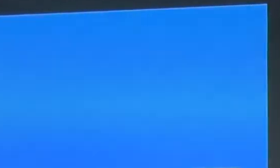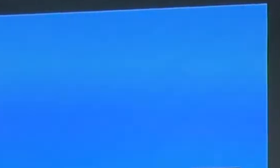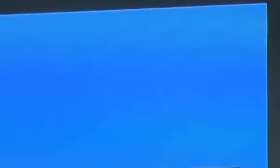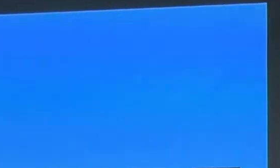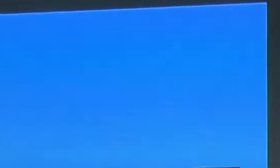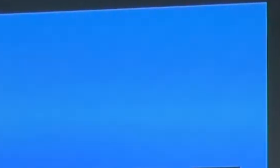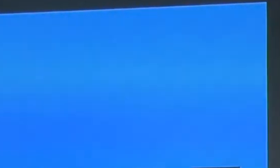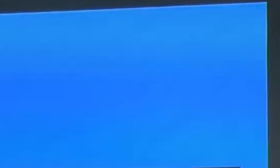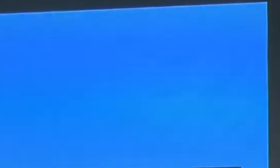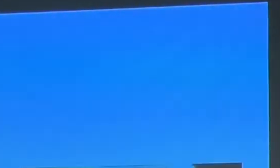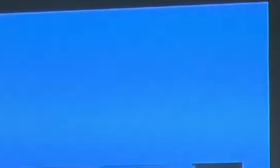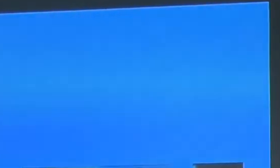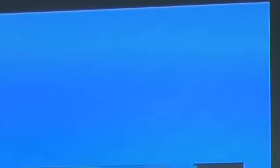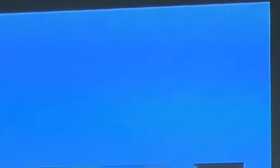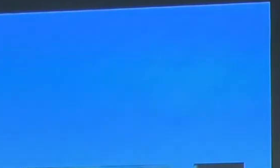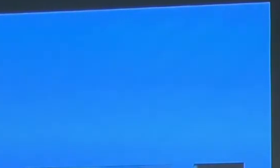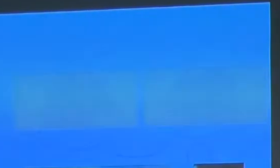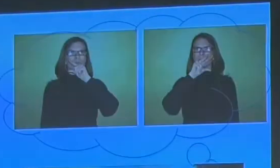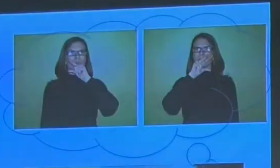señas también se parecen.